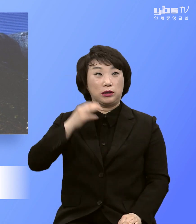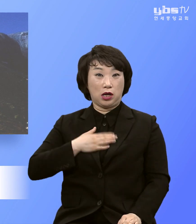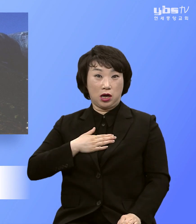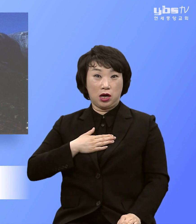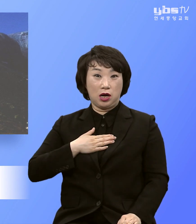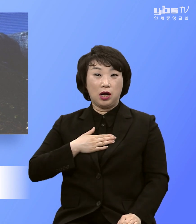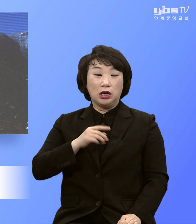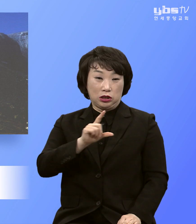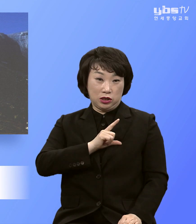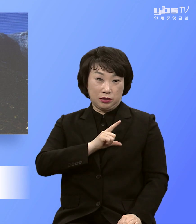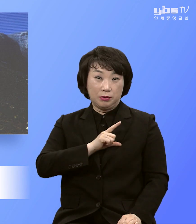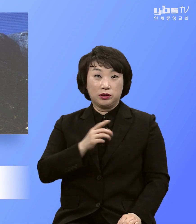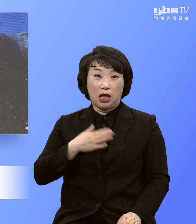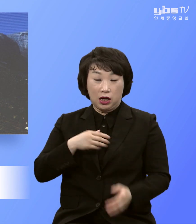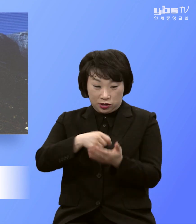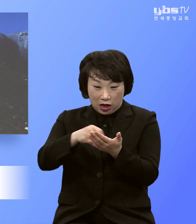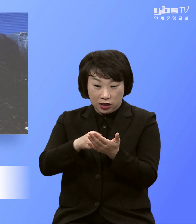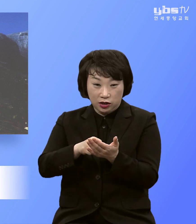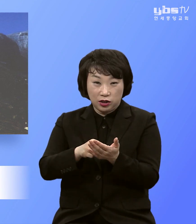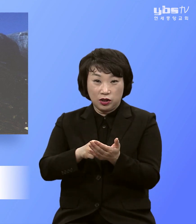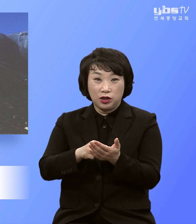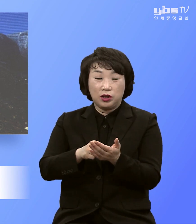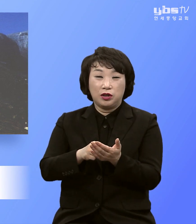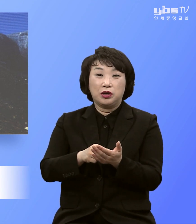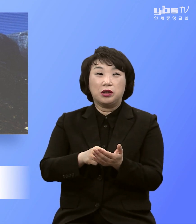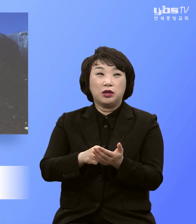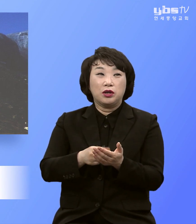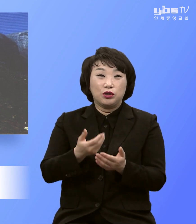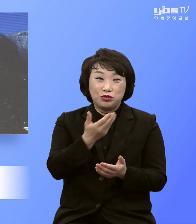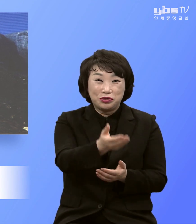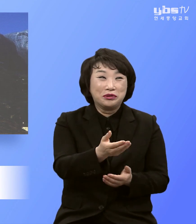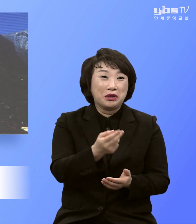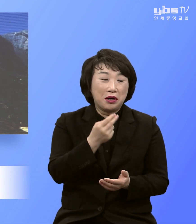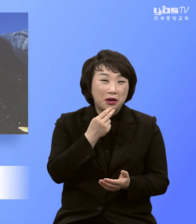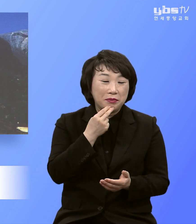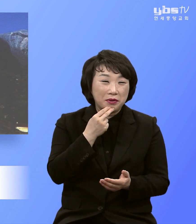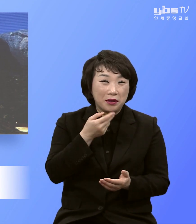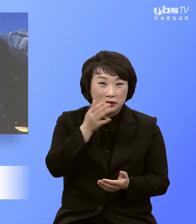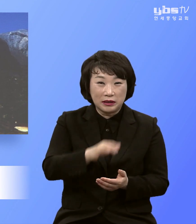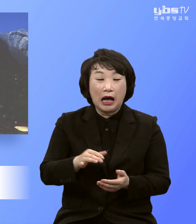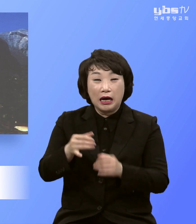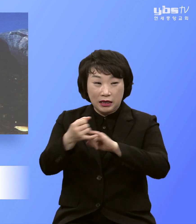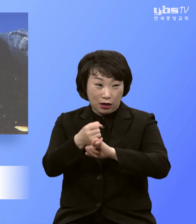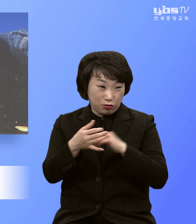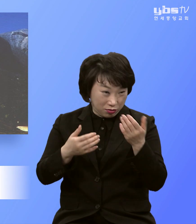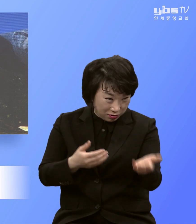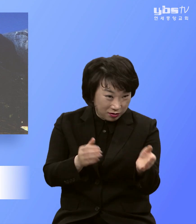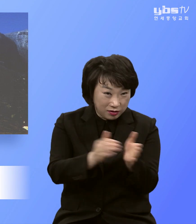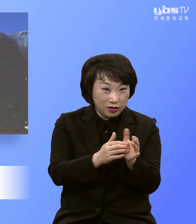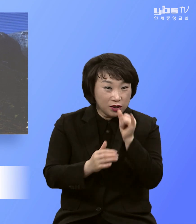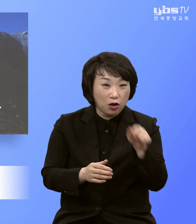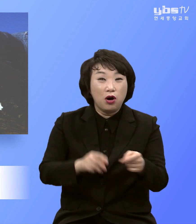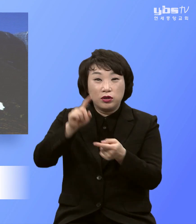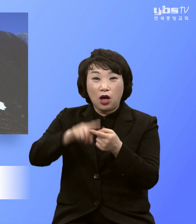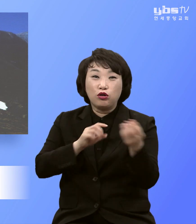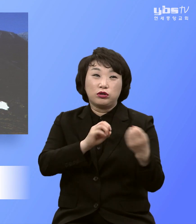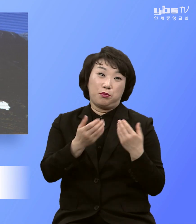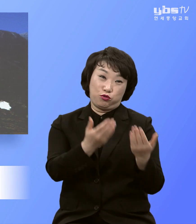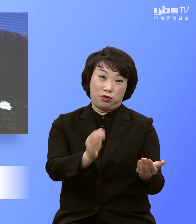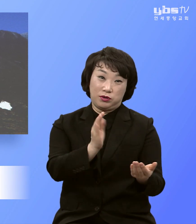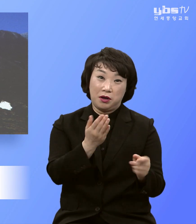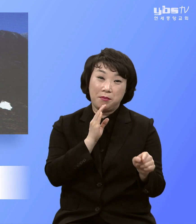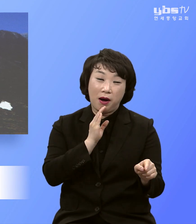걸고 내가 사인을 하자는 약속일지라도 한번 약속으로만 그대로 실천해야 되는 이유가